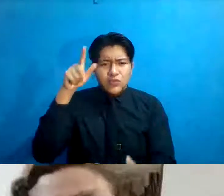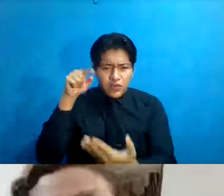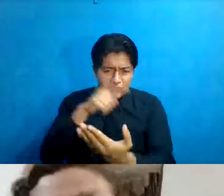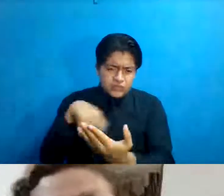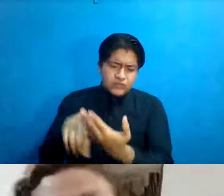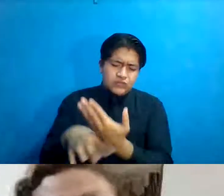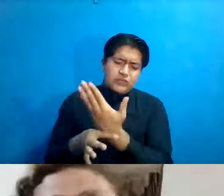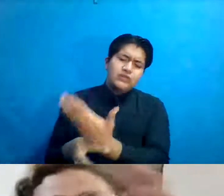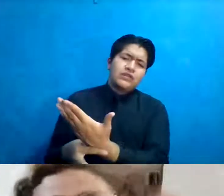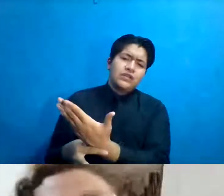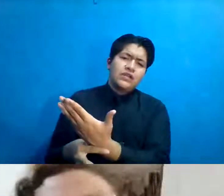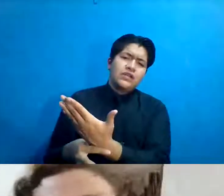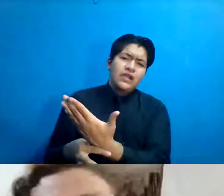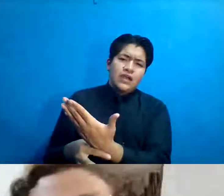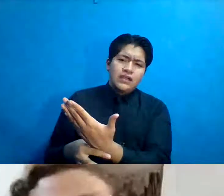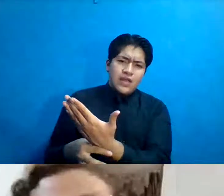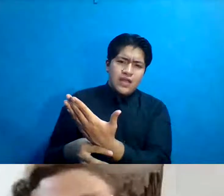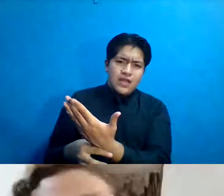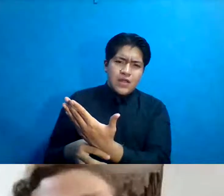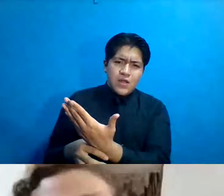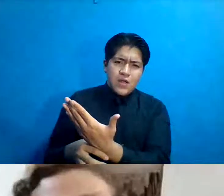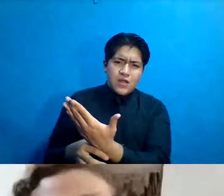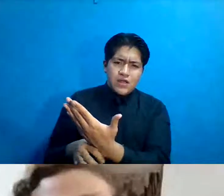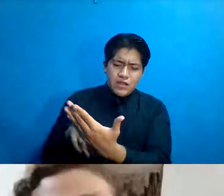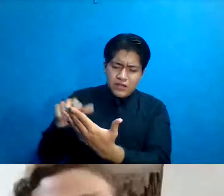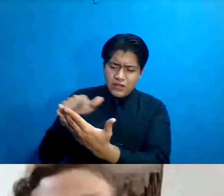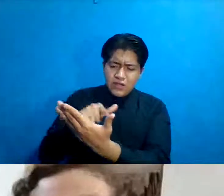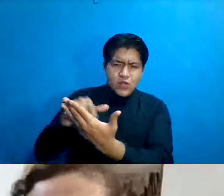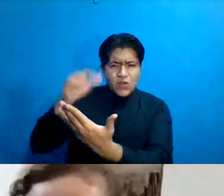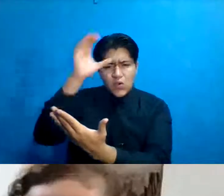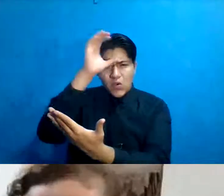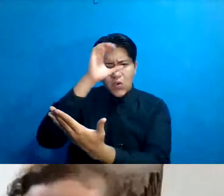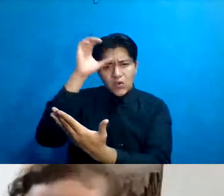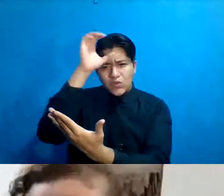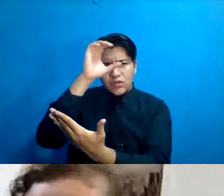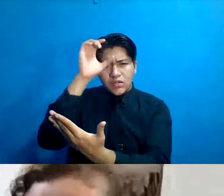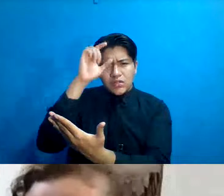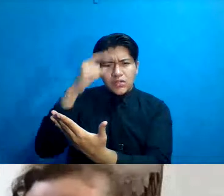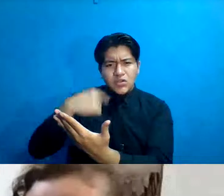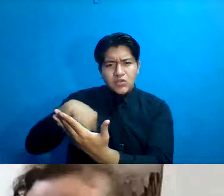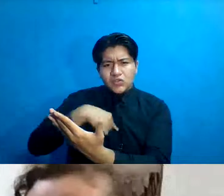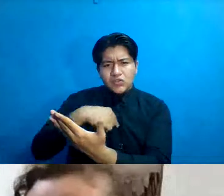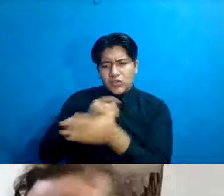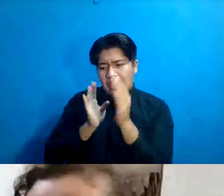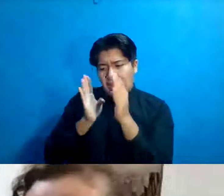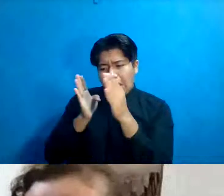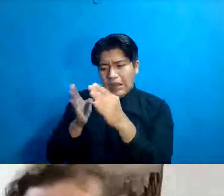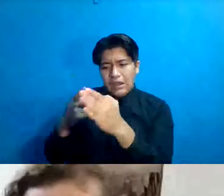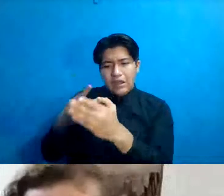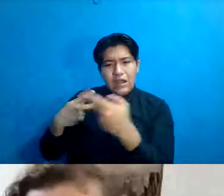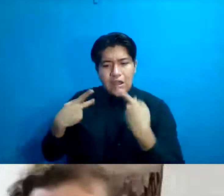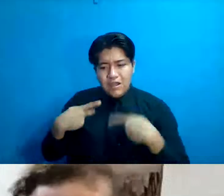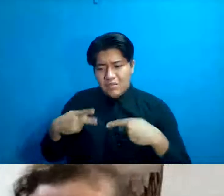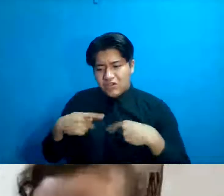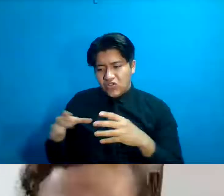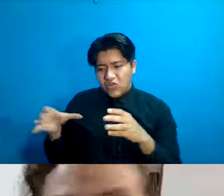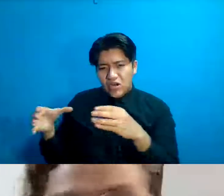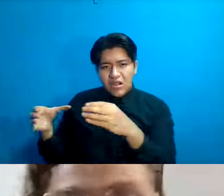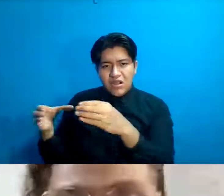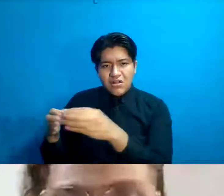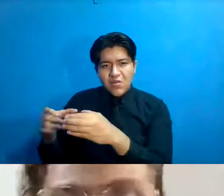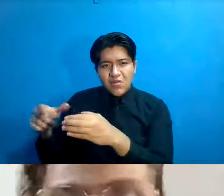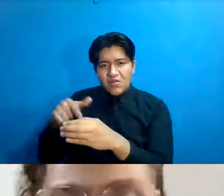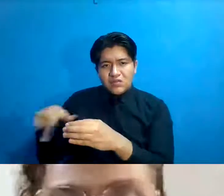aspecto de pluralidad pluricultural, no solamente nos debemos referir a los pueblos y comunidades